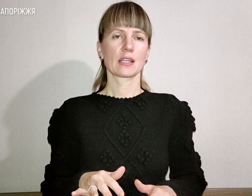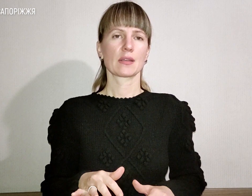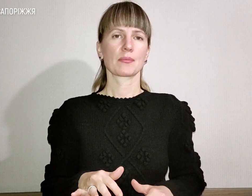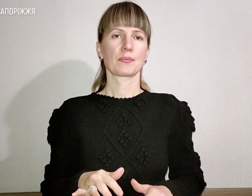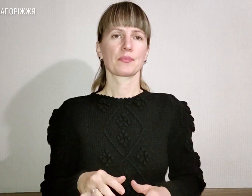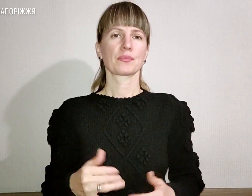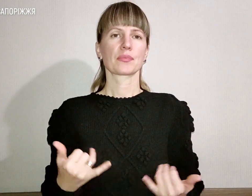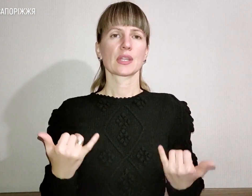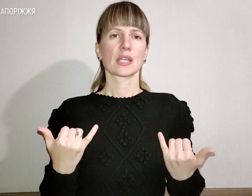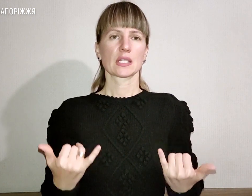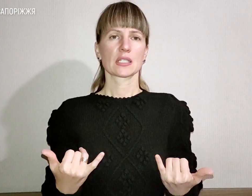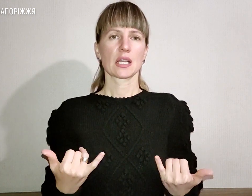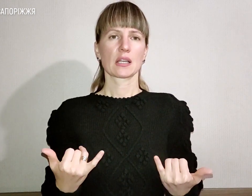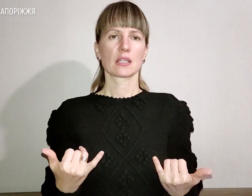зараз